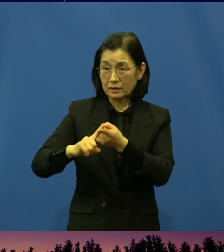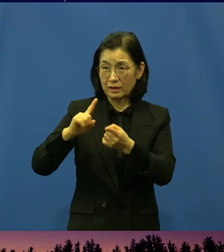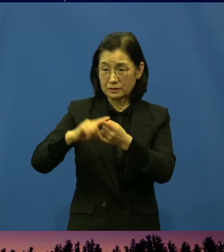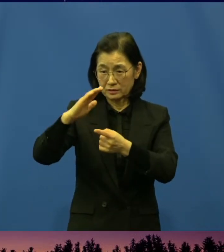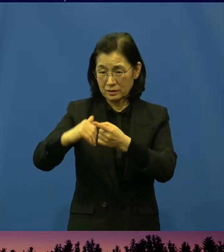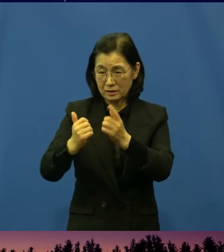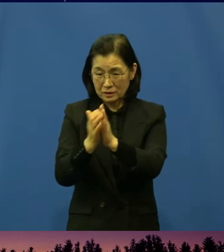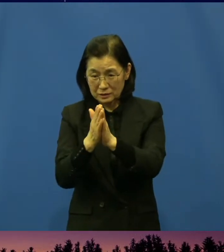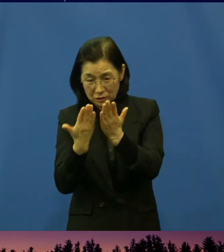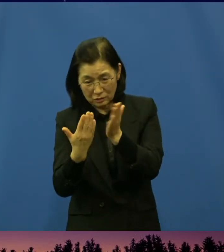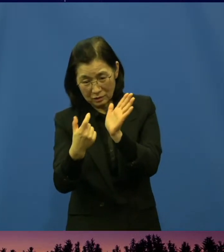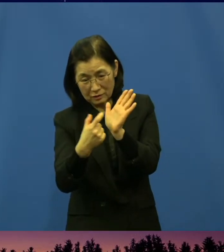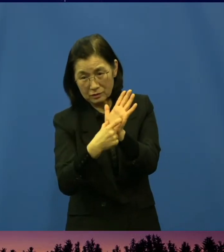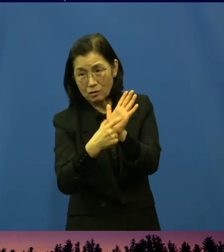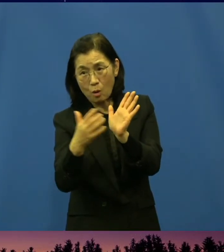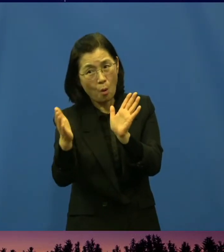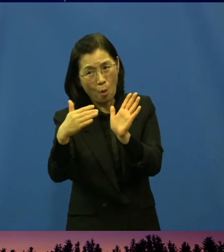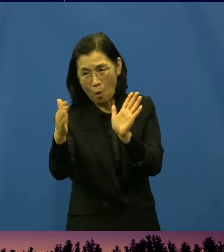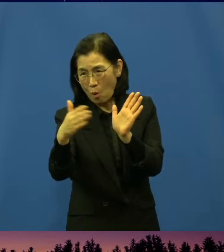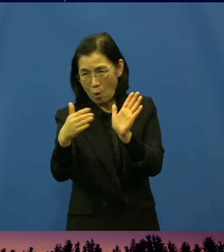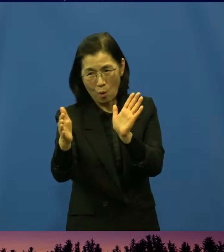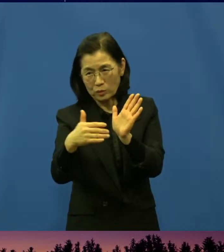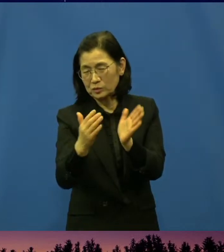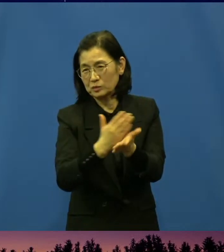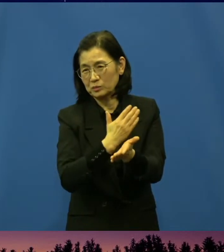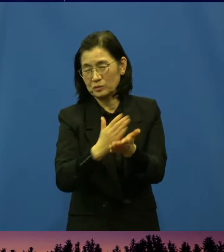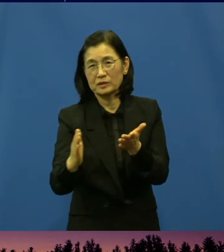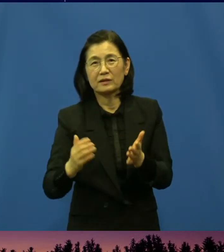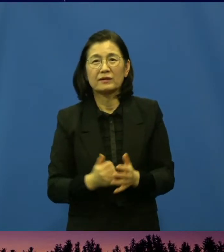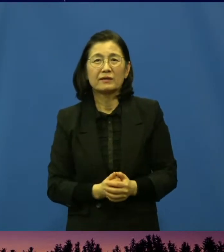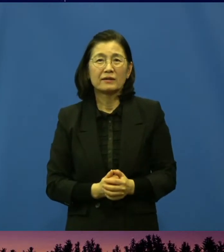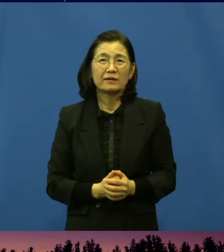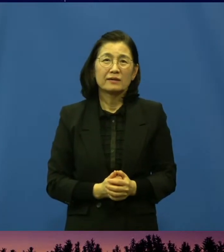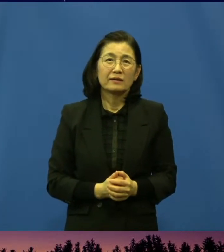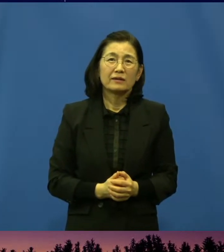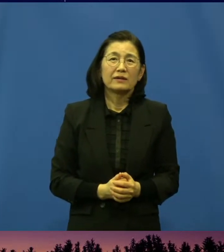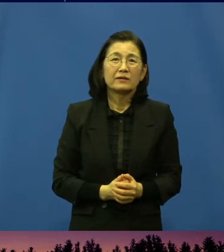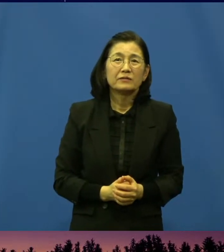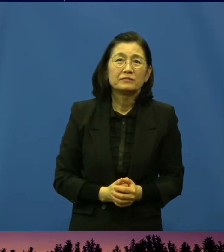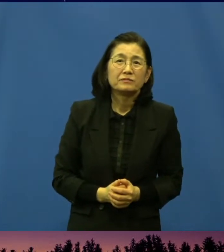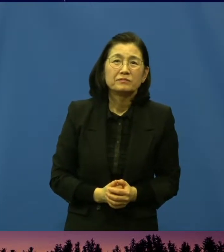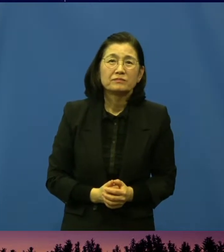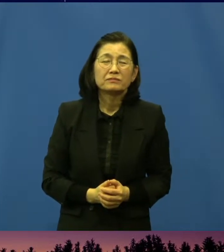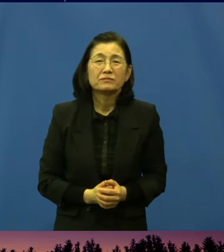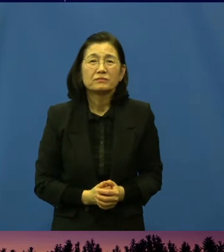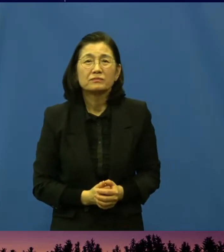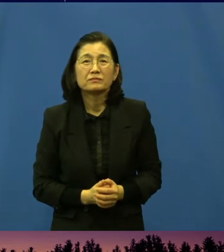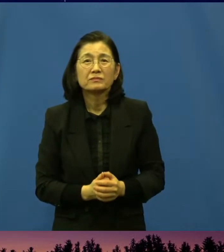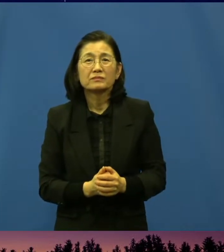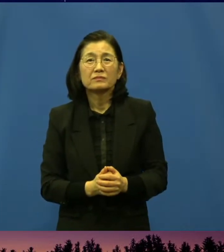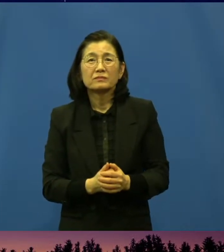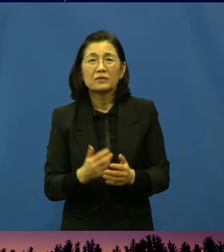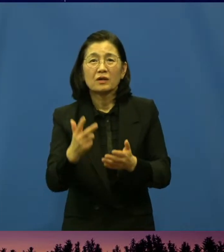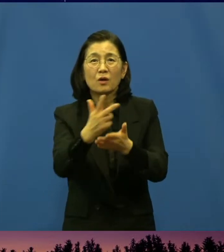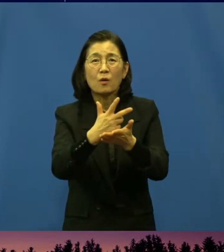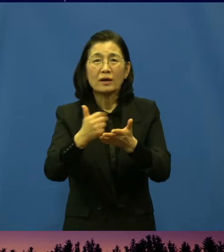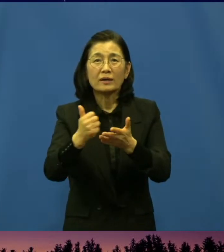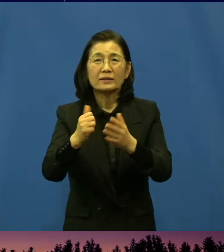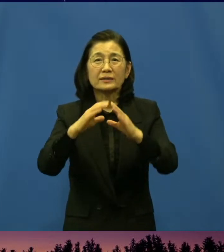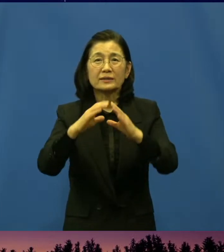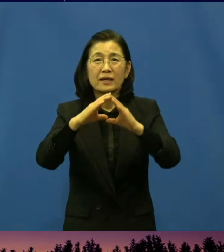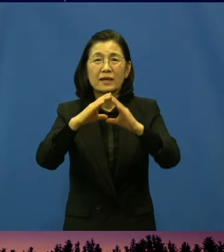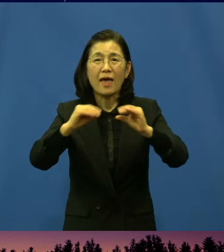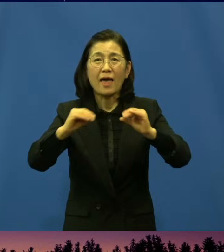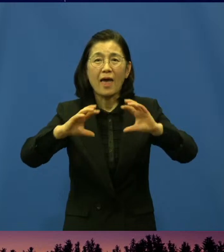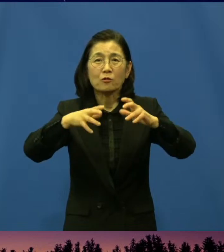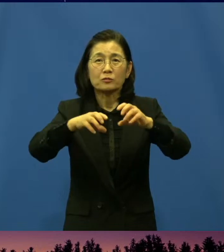자, 출애굽기 12장 1절로 2절을 보면 어떤 시간의 기록이 있습니다. 여호와께서 애굽 땅에서